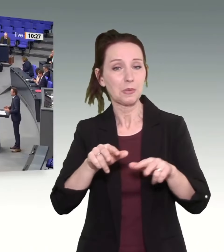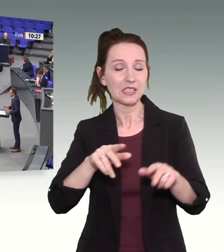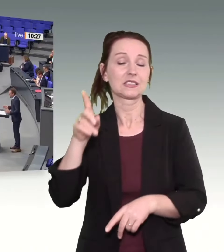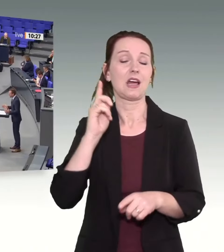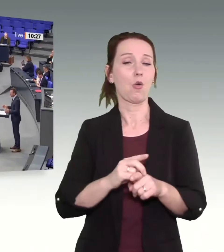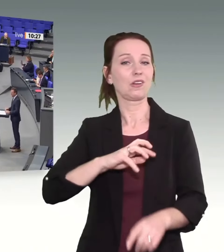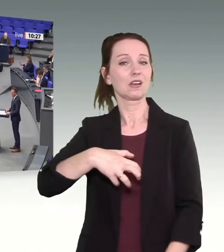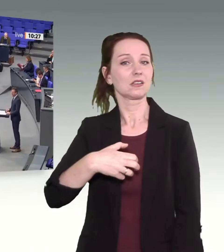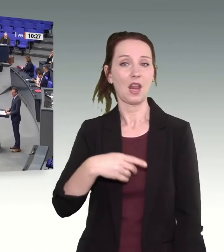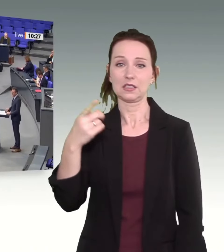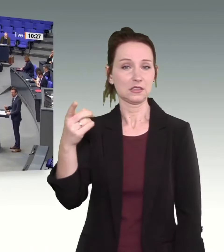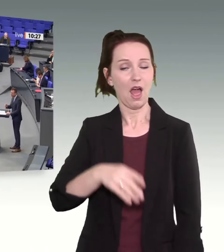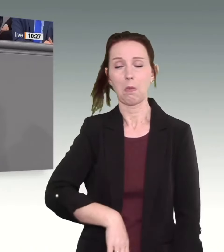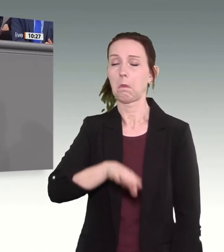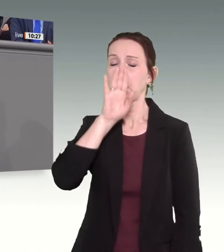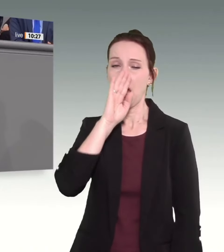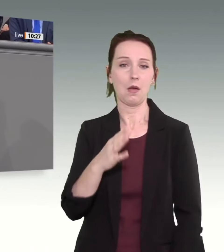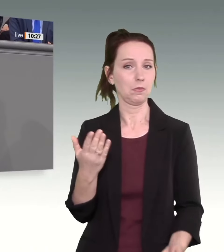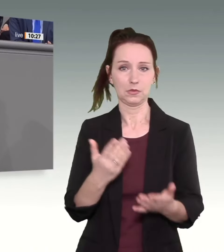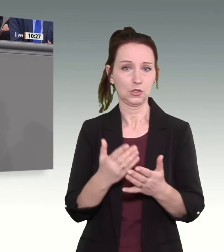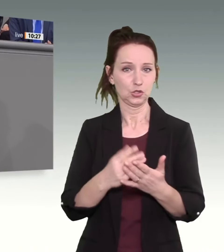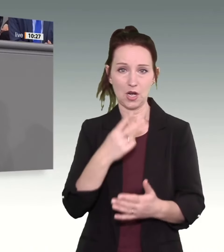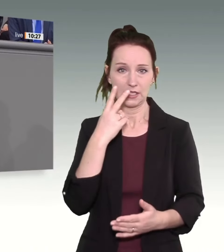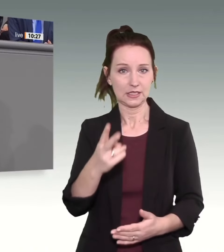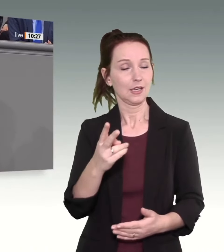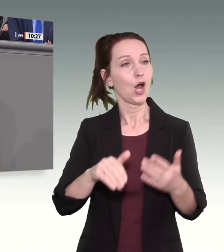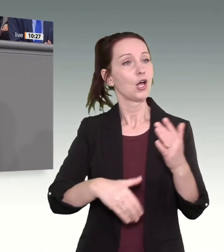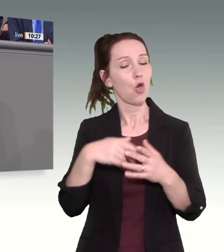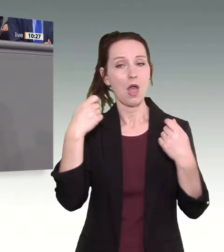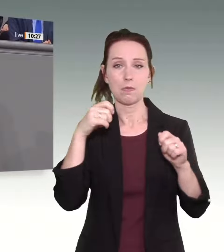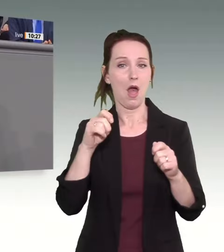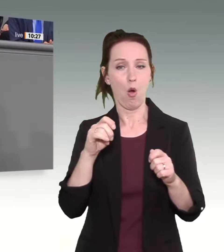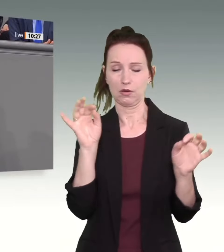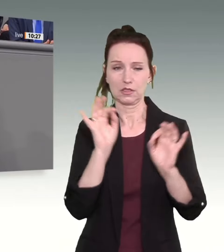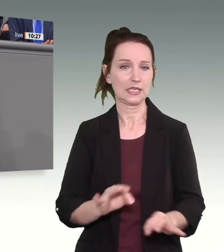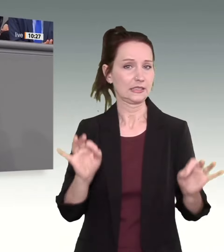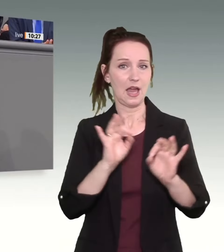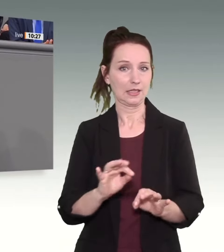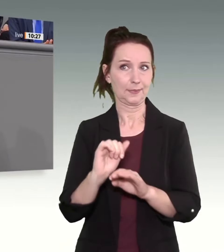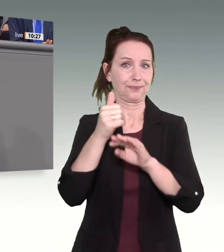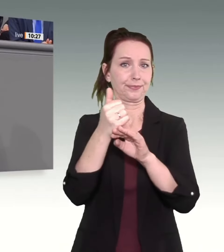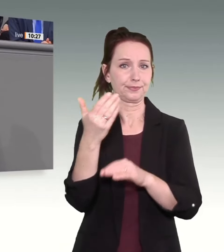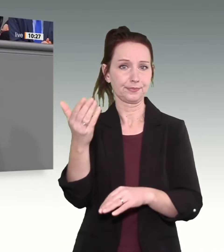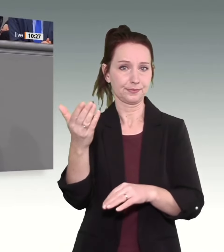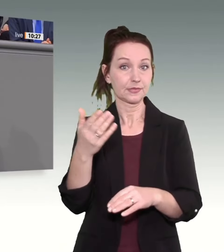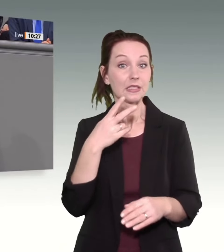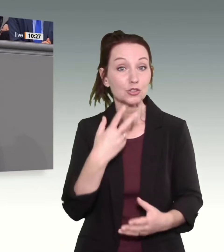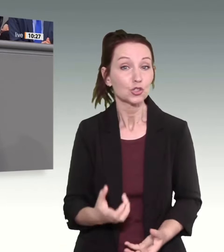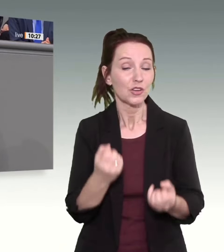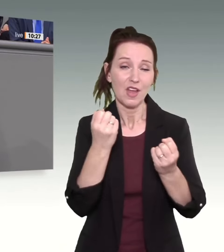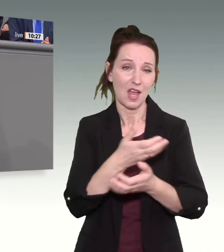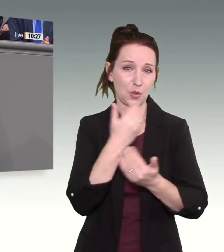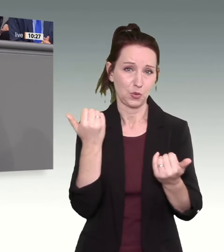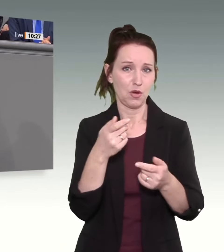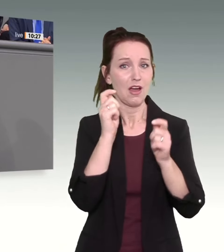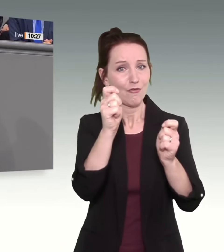Und es ist ja gar nicht so schwer. Die Vorschläge liegen doch auf dem Tisch. Und ganz anders, als Sie das sagen, wir haben in unserem Antrag ja viele Punkte